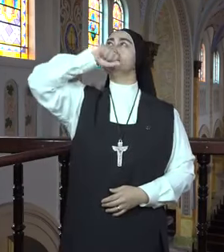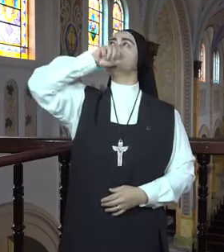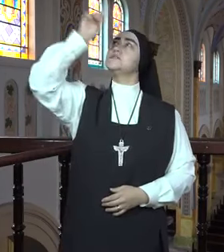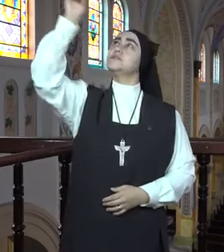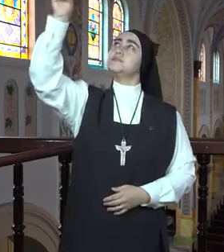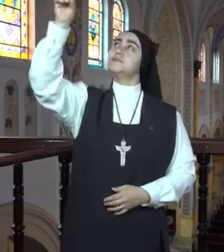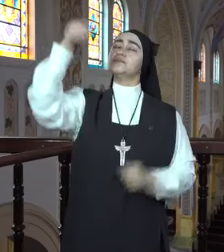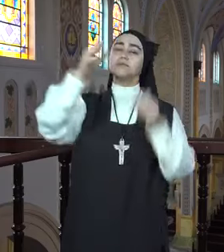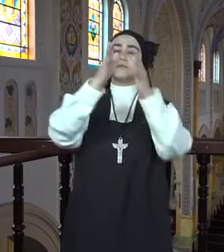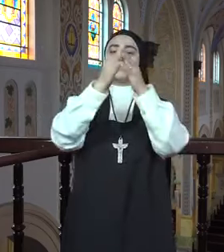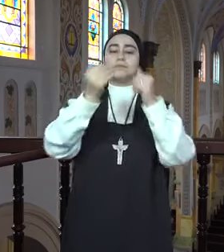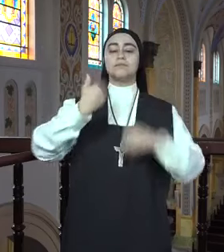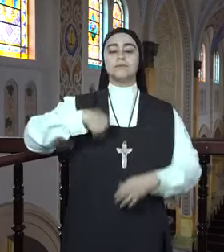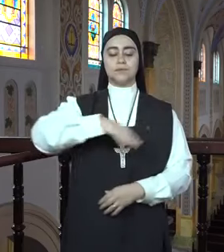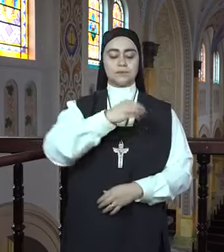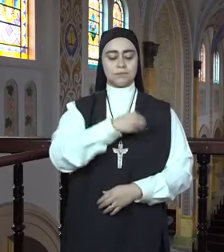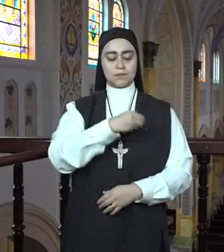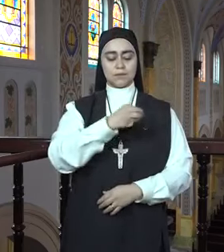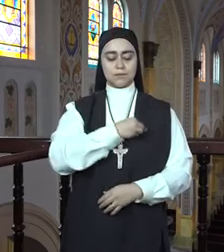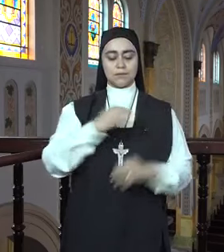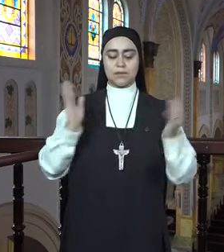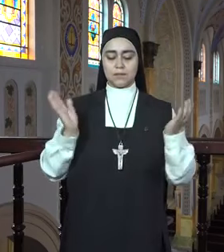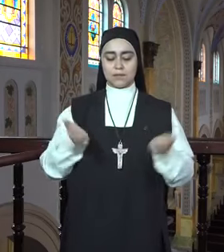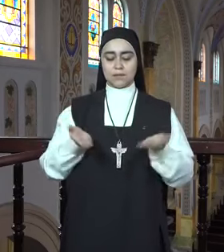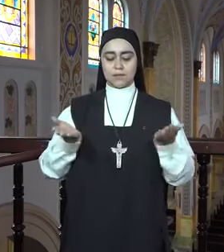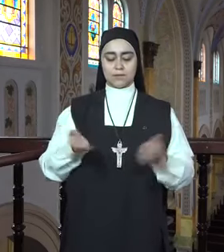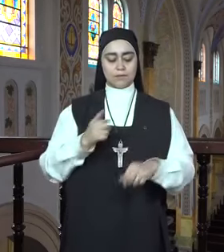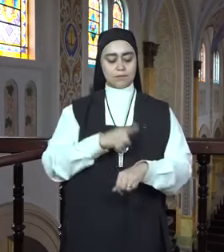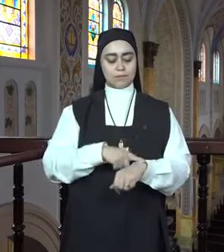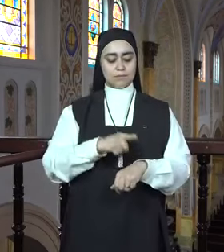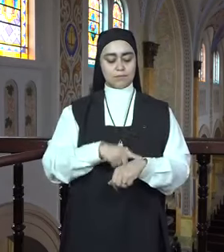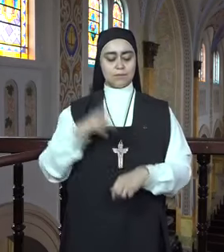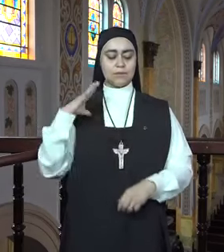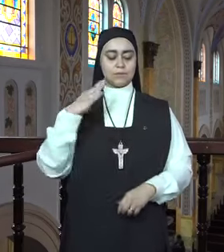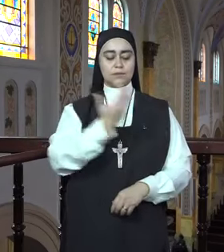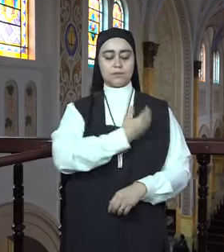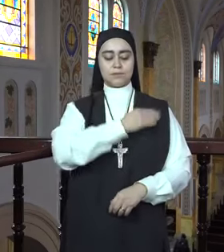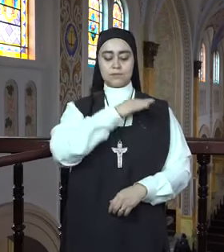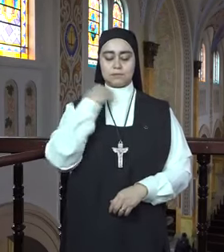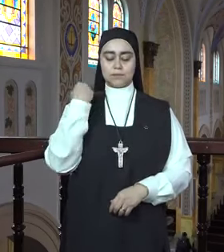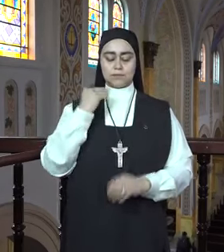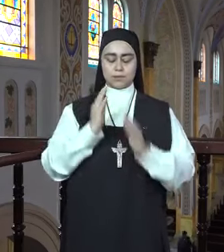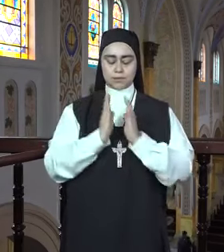Deus, rogai por nós, pecadores, agora e na hora de nossa morte.